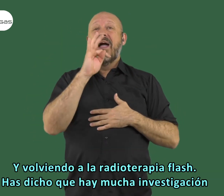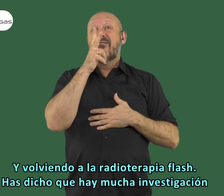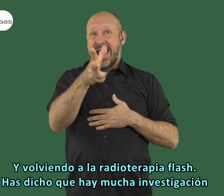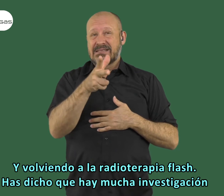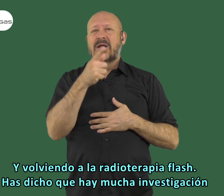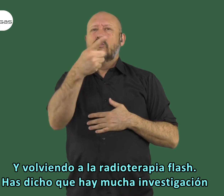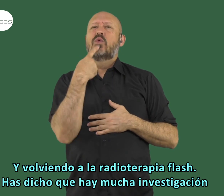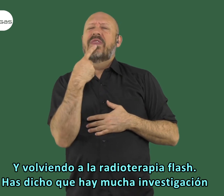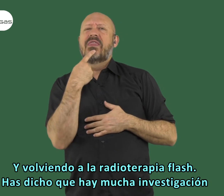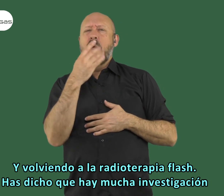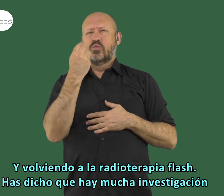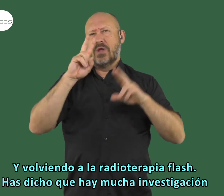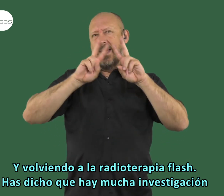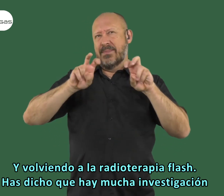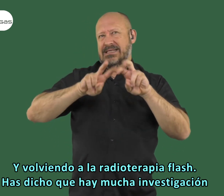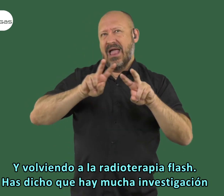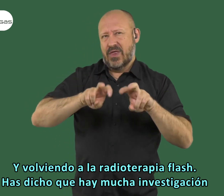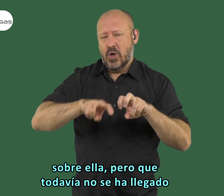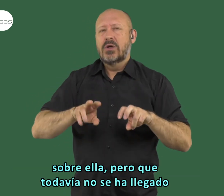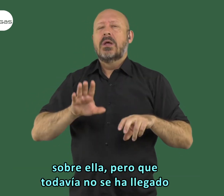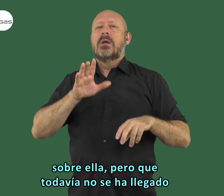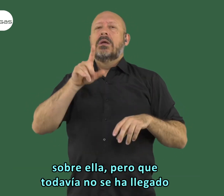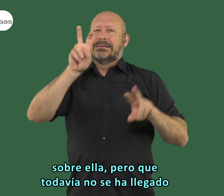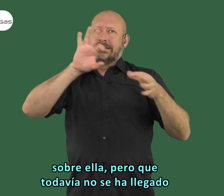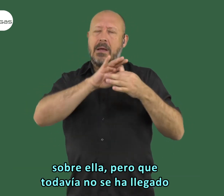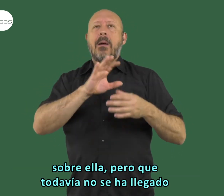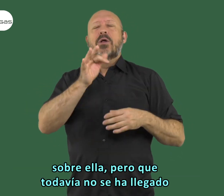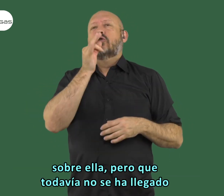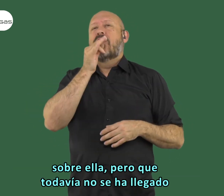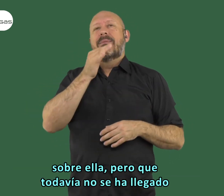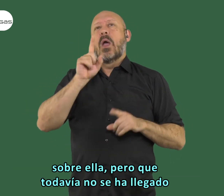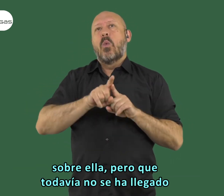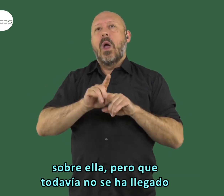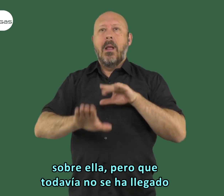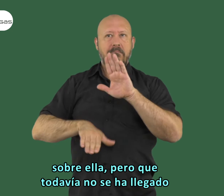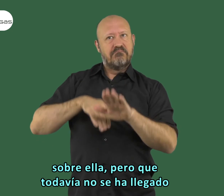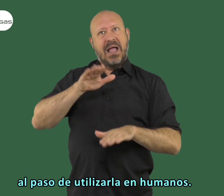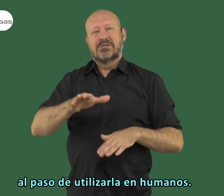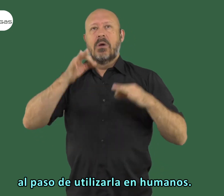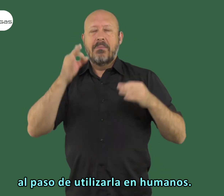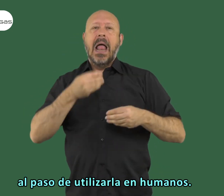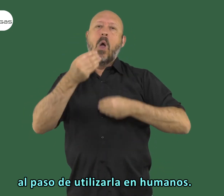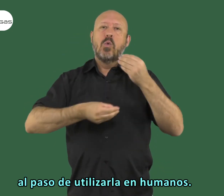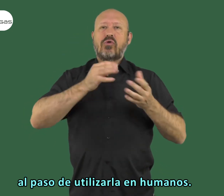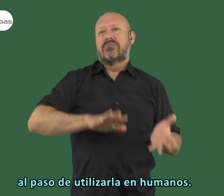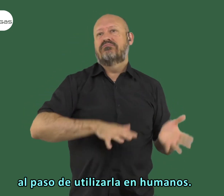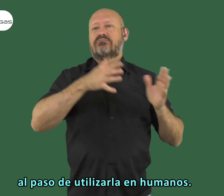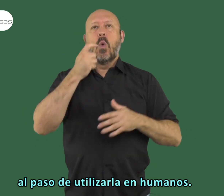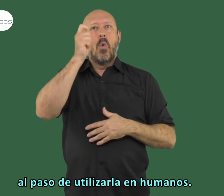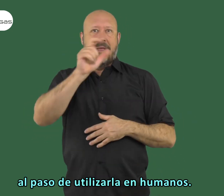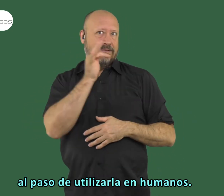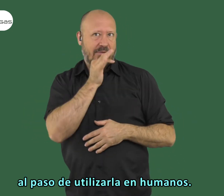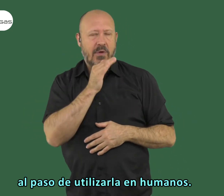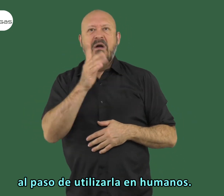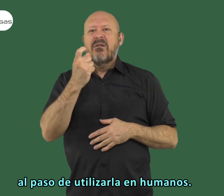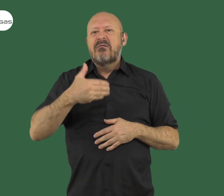flash, has dicho que hay mucha investigación sobre ella, pero que todavía no se ha llegado al paso de